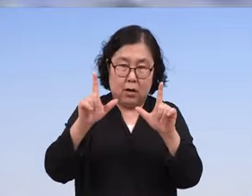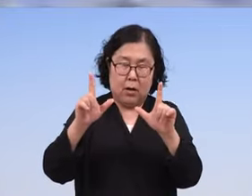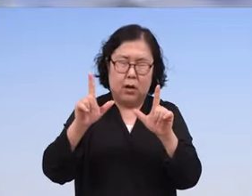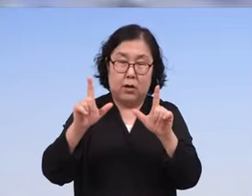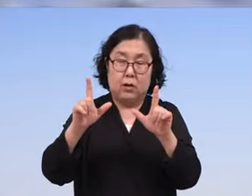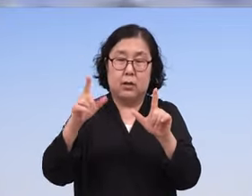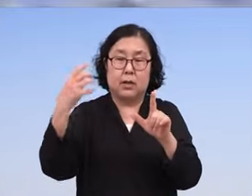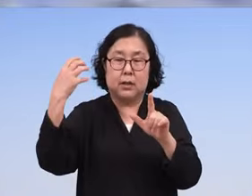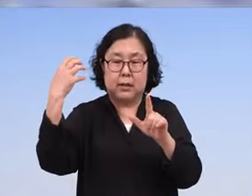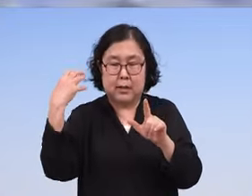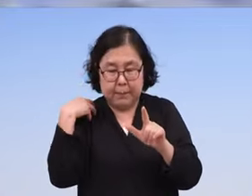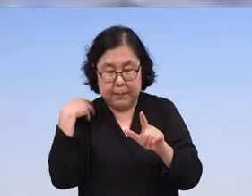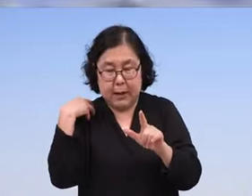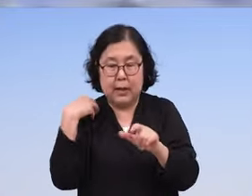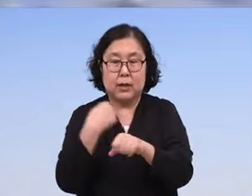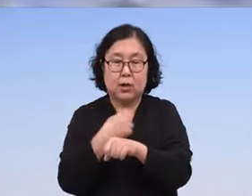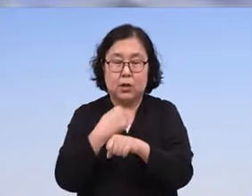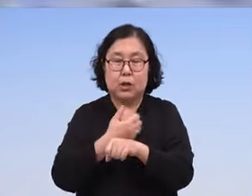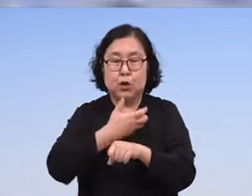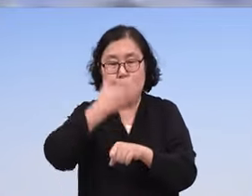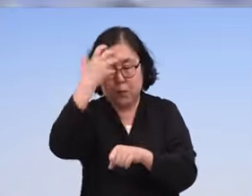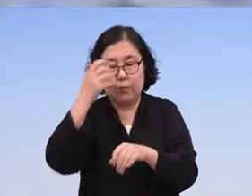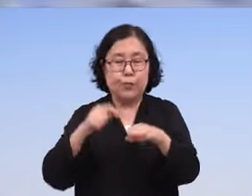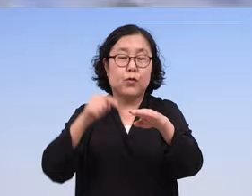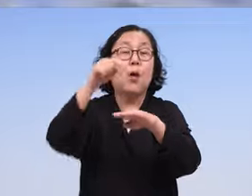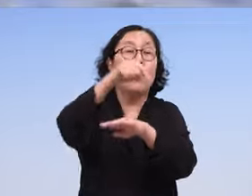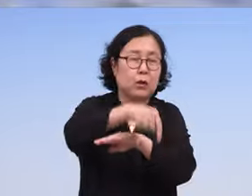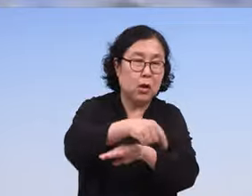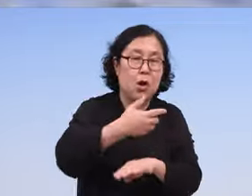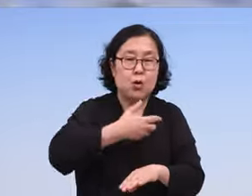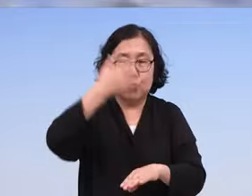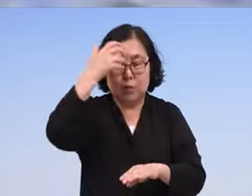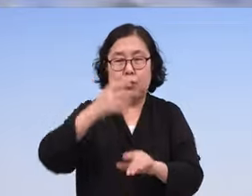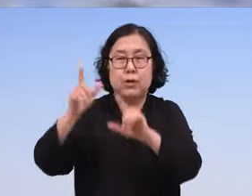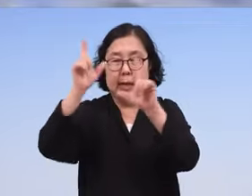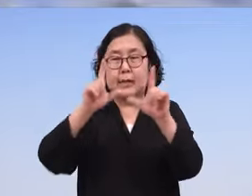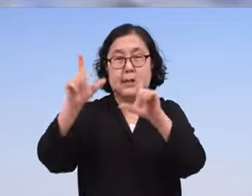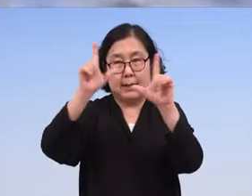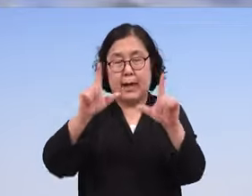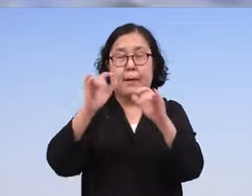본문의 말씀을 기억하면서 사명을 감당하는 거, 이게 꿈 넘어 꿈이에요.